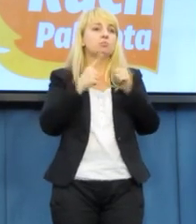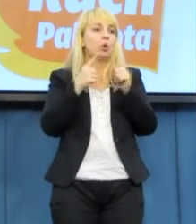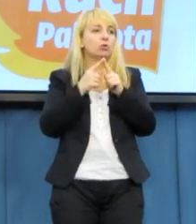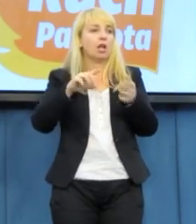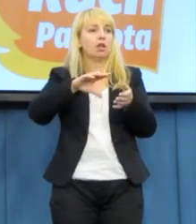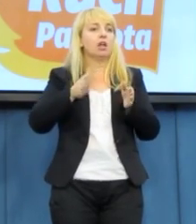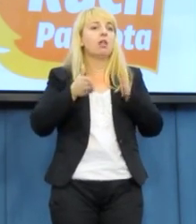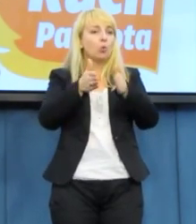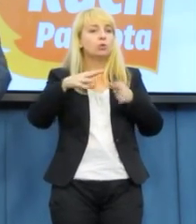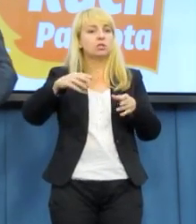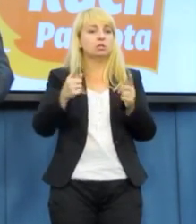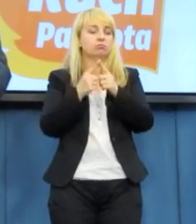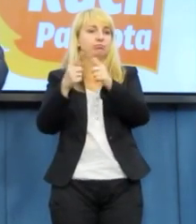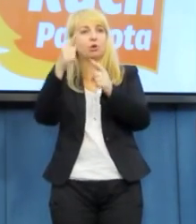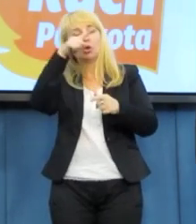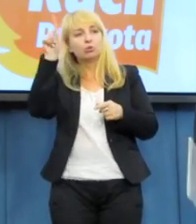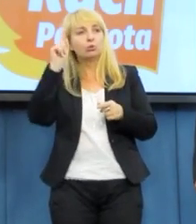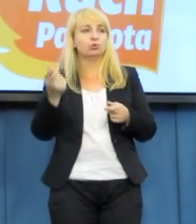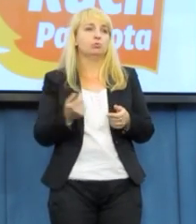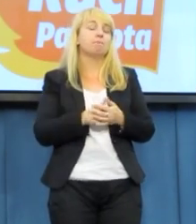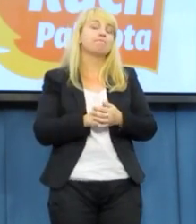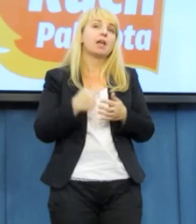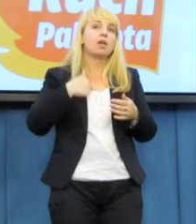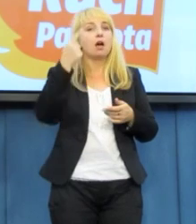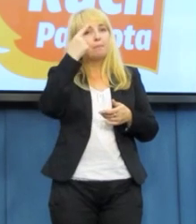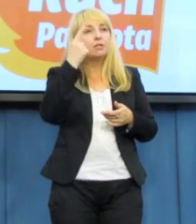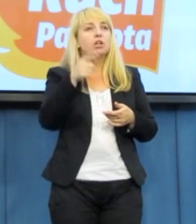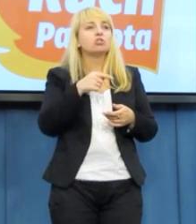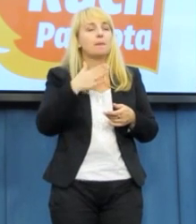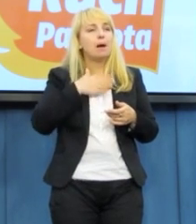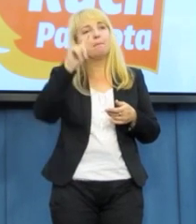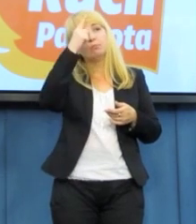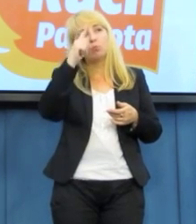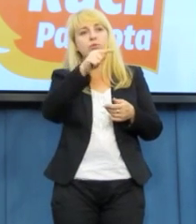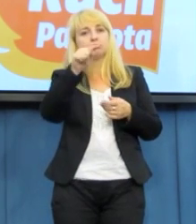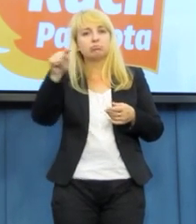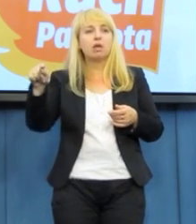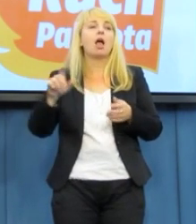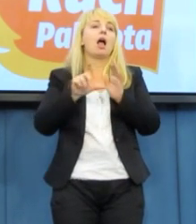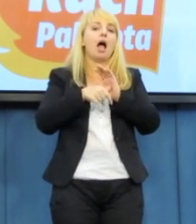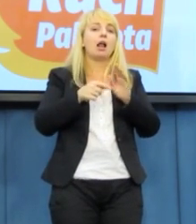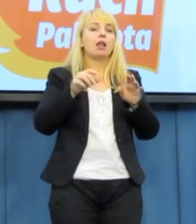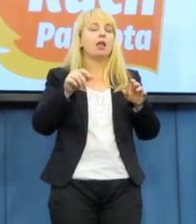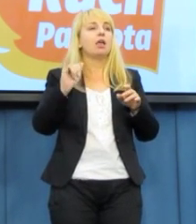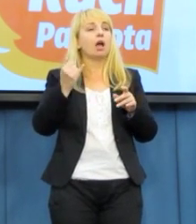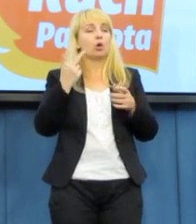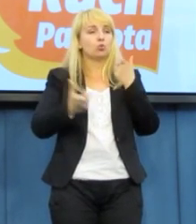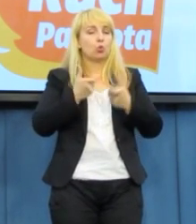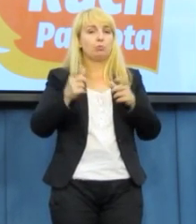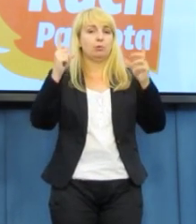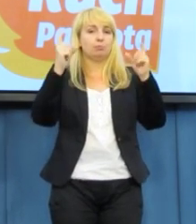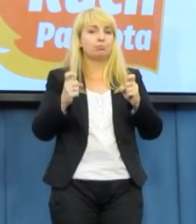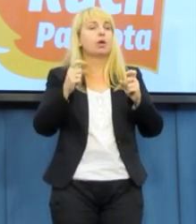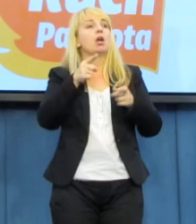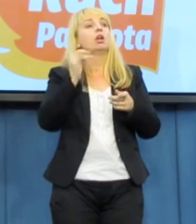trakcie działania się zrodzą pomysły, kiedy już zainaugurujemy te spotkania, będą